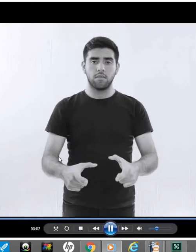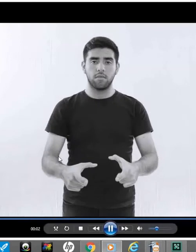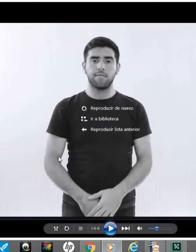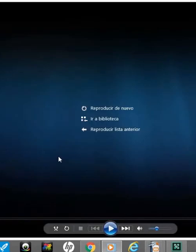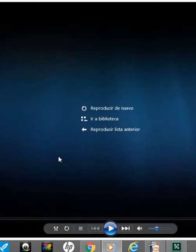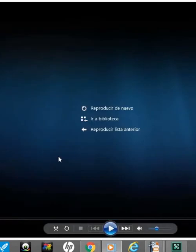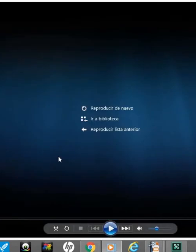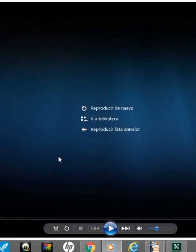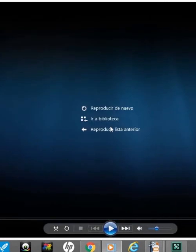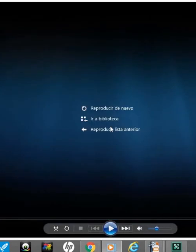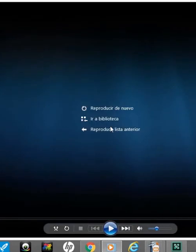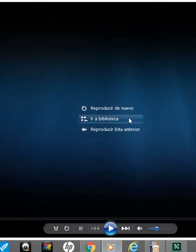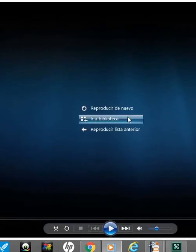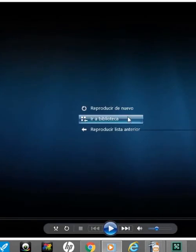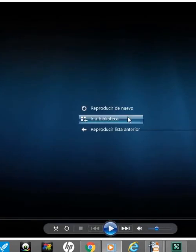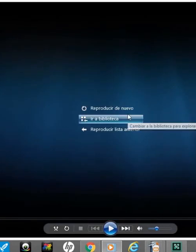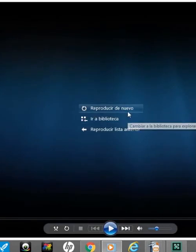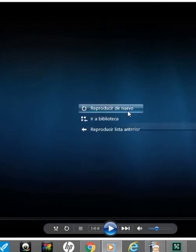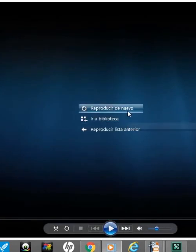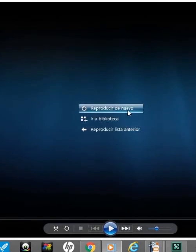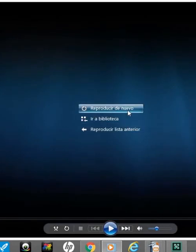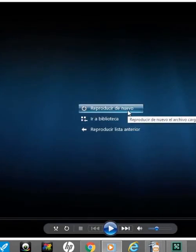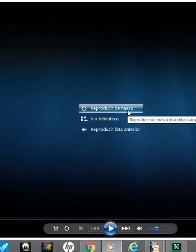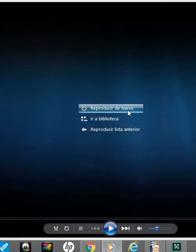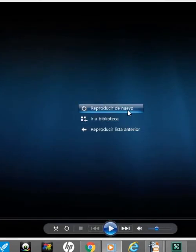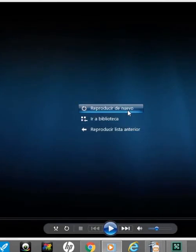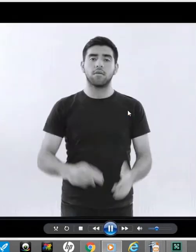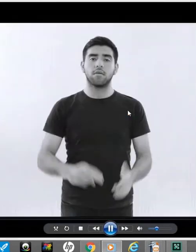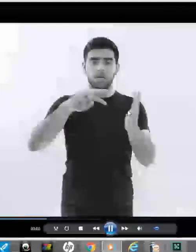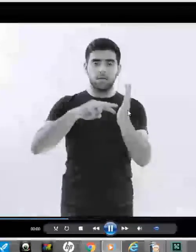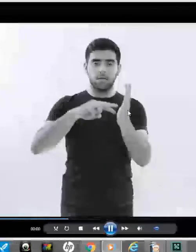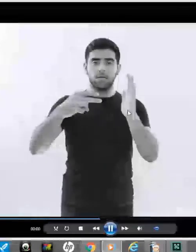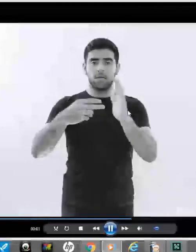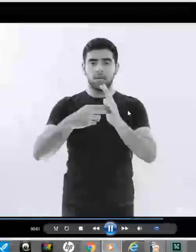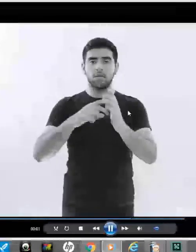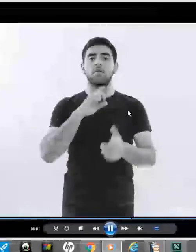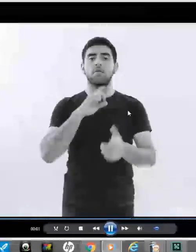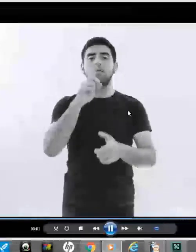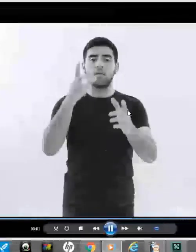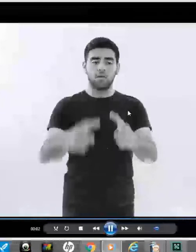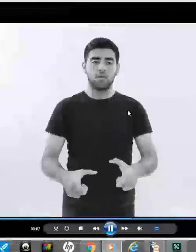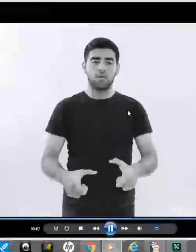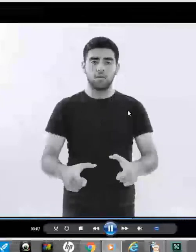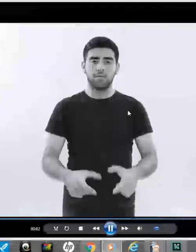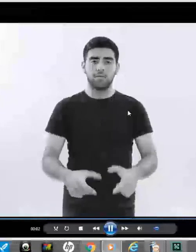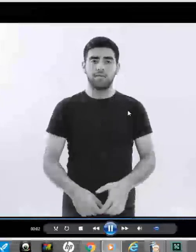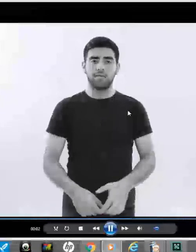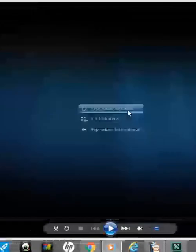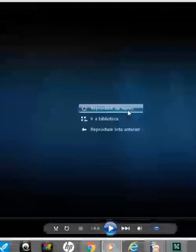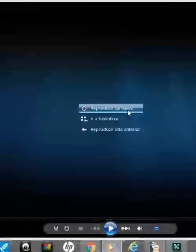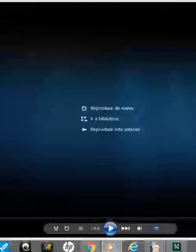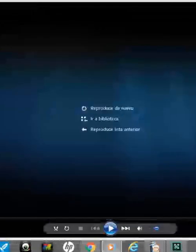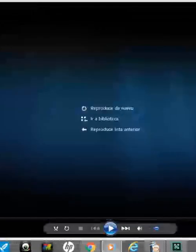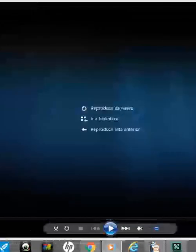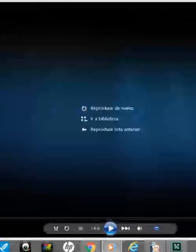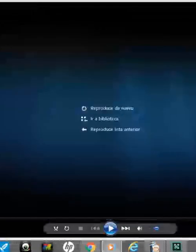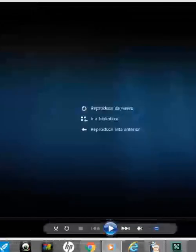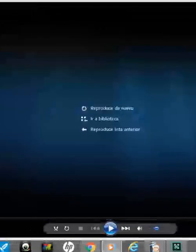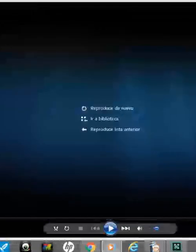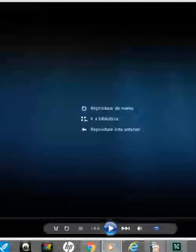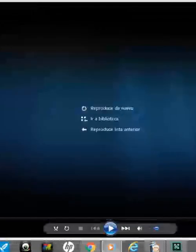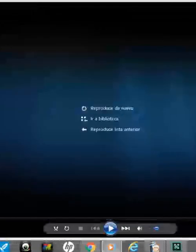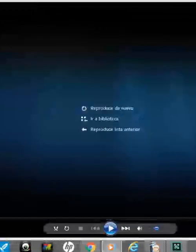sea, que la seña tiene que parecerse a su referente físicamente, ¿verdad? Yo no recuerdo cuál es la seña de conejo, pero por ejemplo me voy a inventar que podría ser